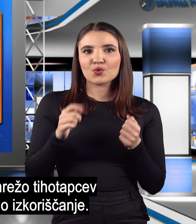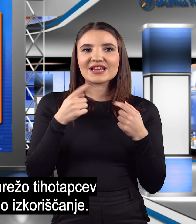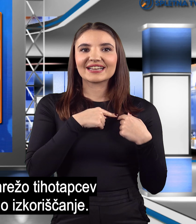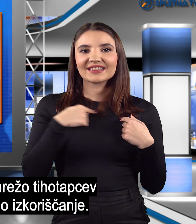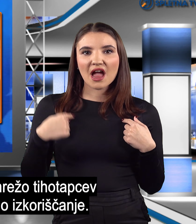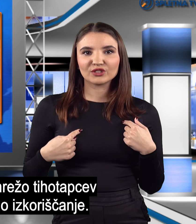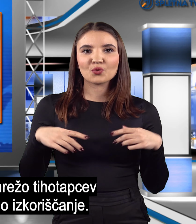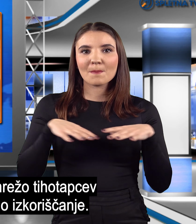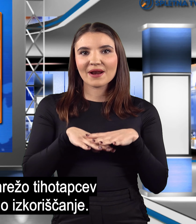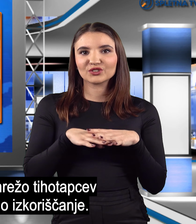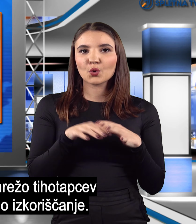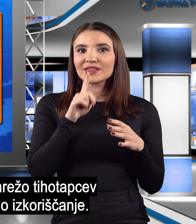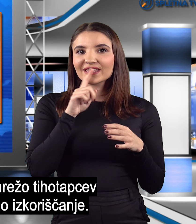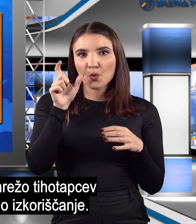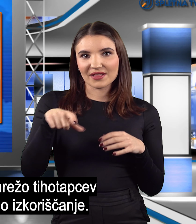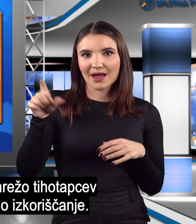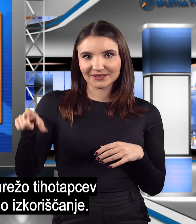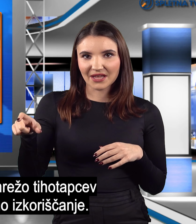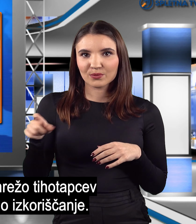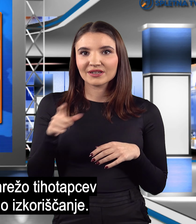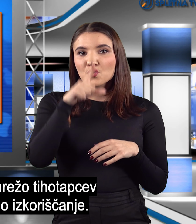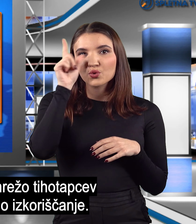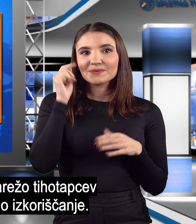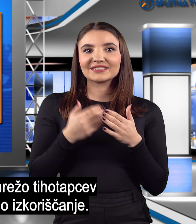mrežo tihotapcev z ljudmi za spolno izkoriščanje.